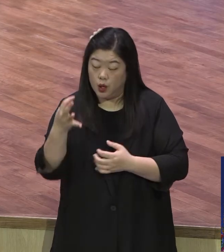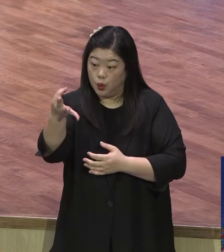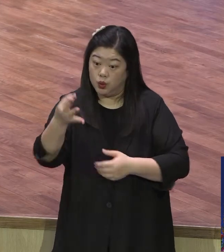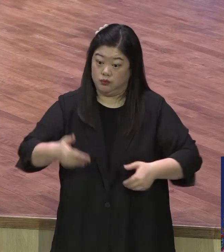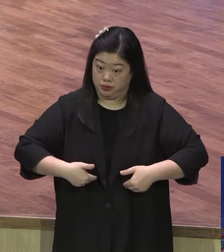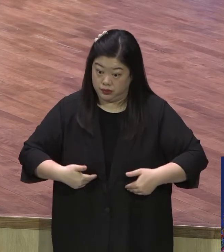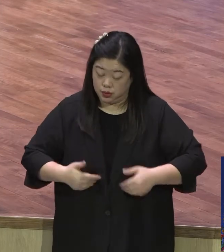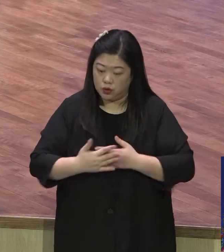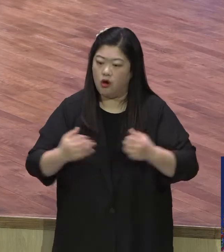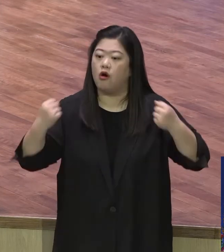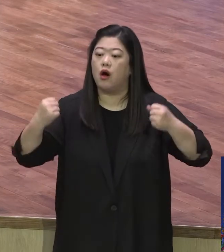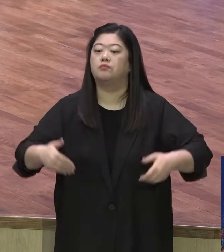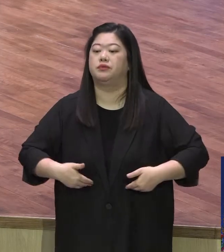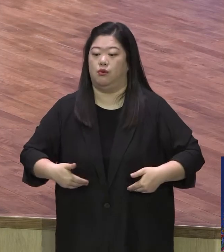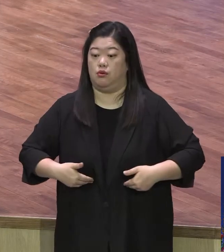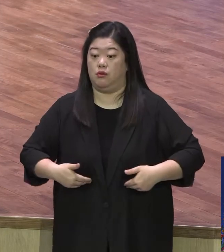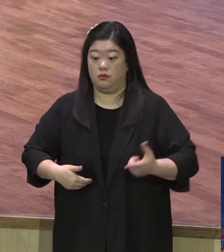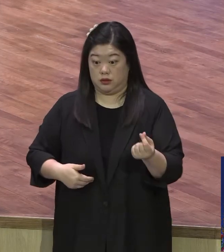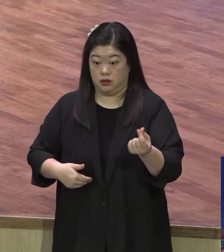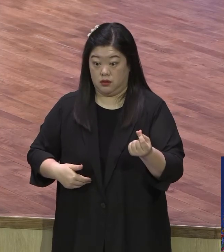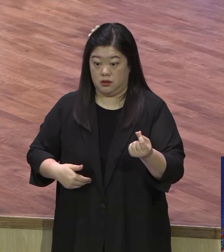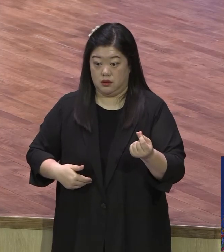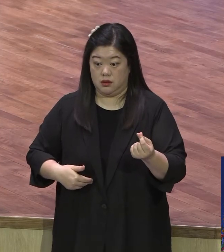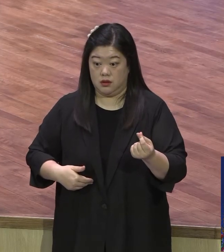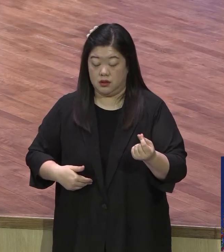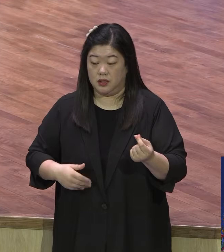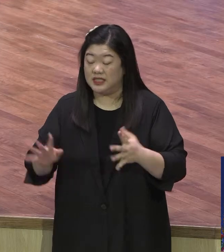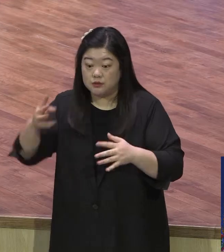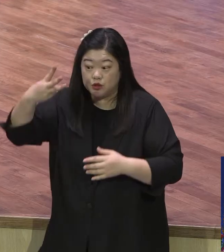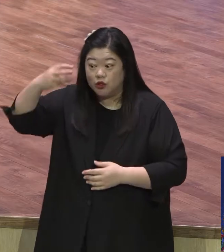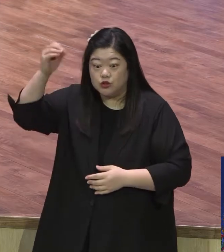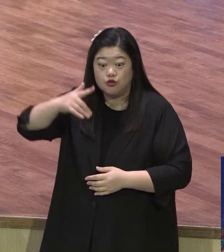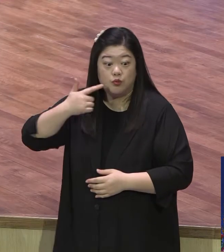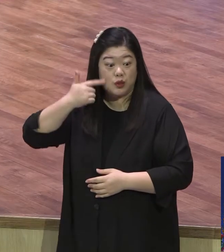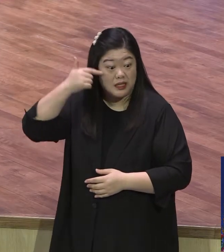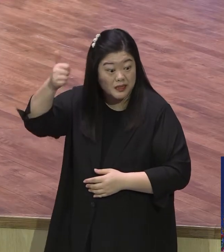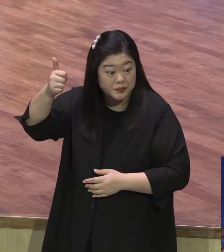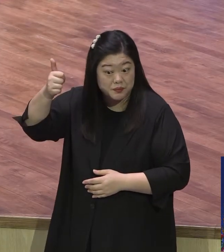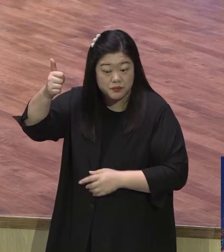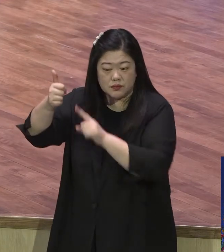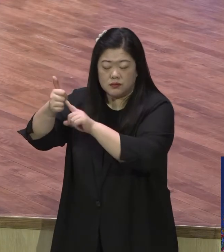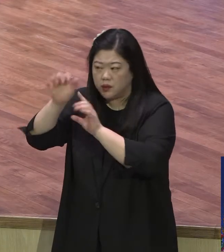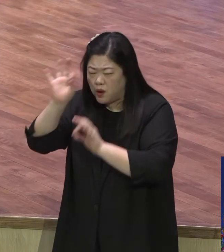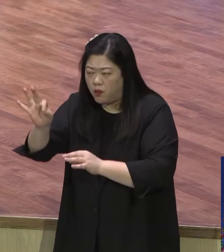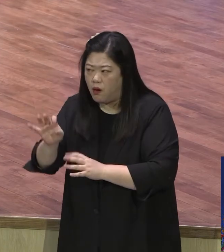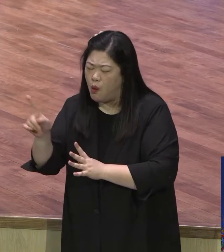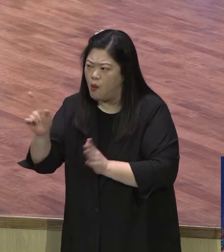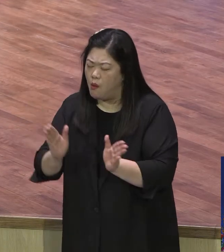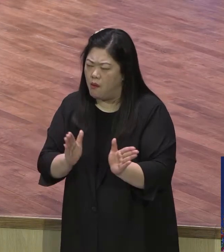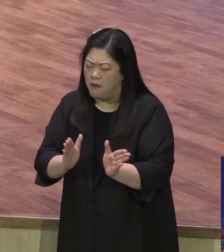돼요 영국사장님은 벌써 준비하고 있습니다 어른도 준비하느냐 산업인의 이야기에서 우리